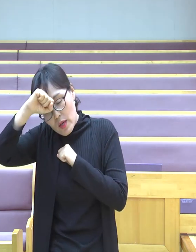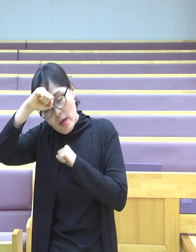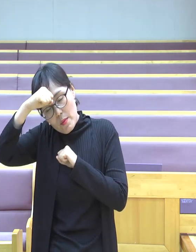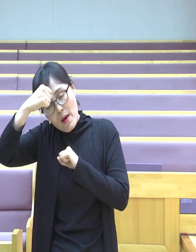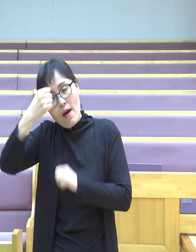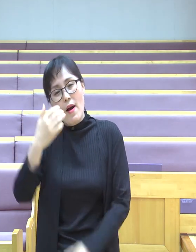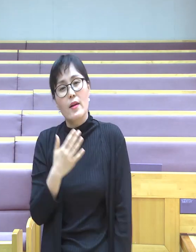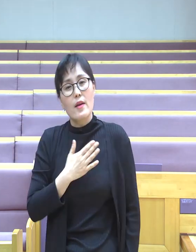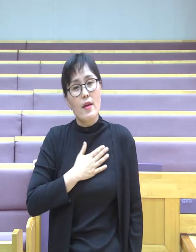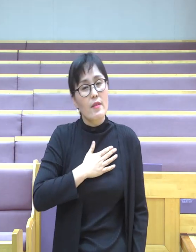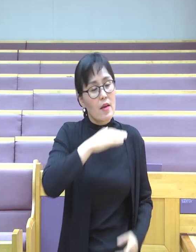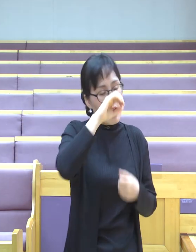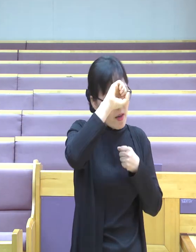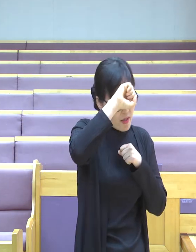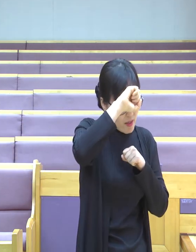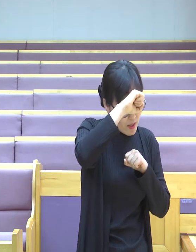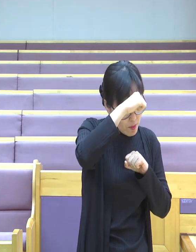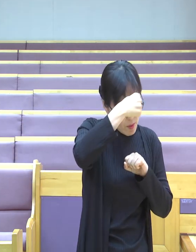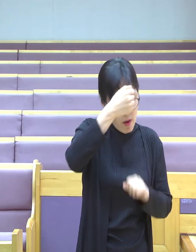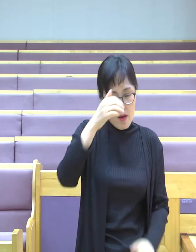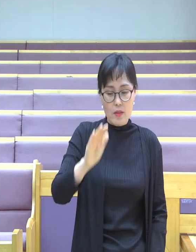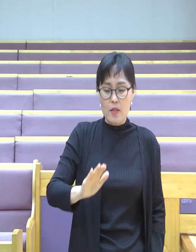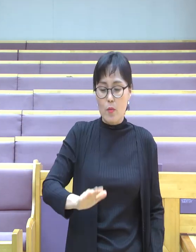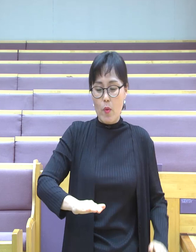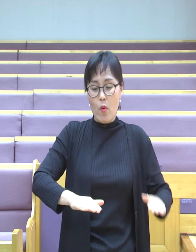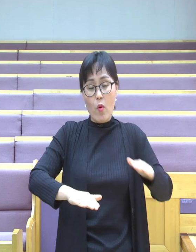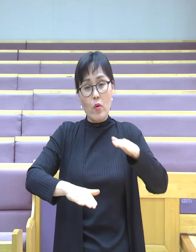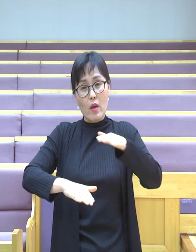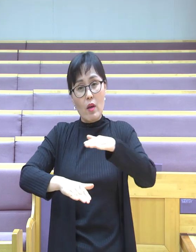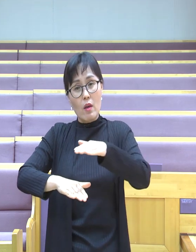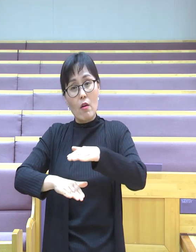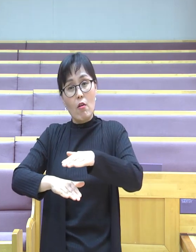주의 발에 나의 발을